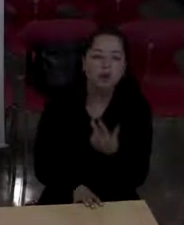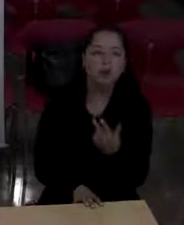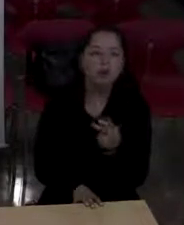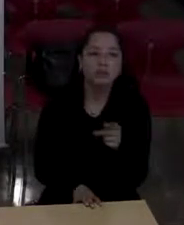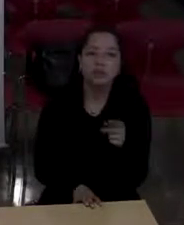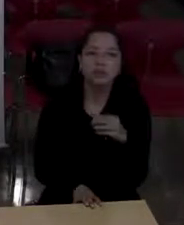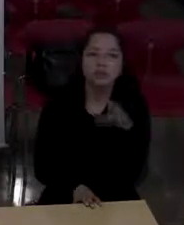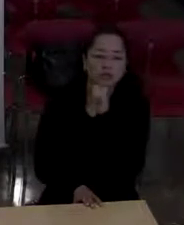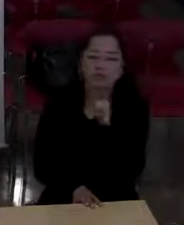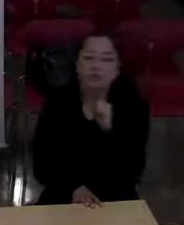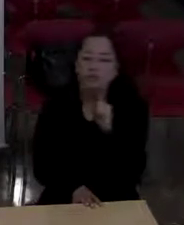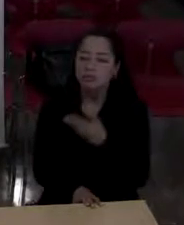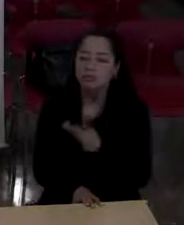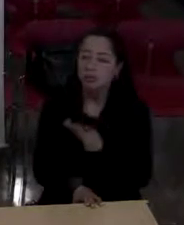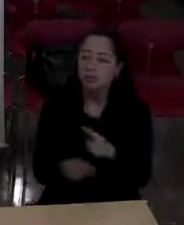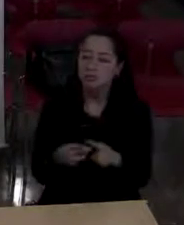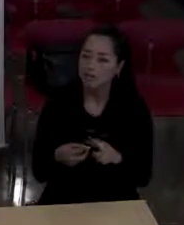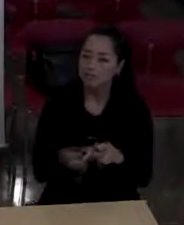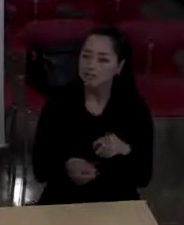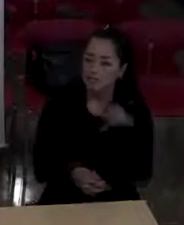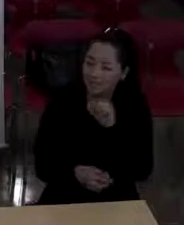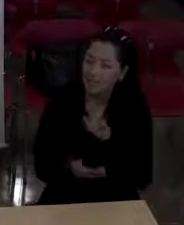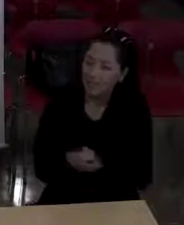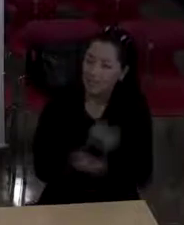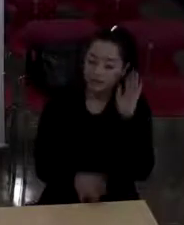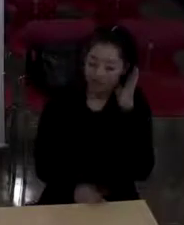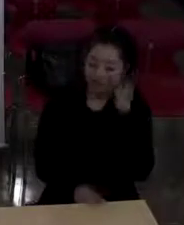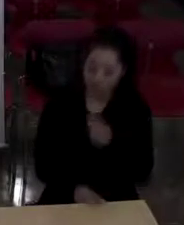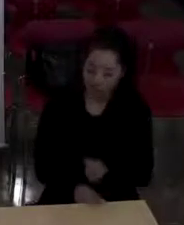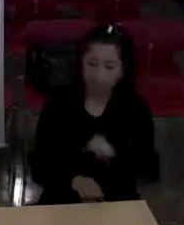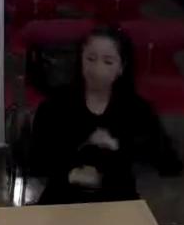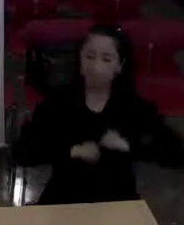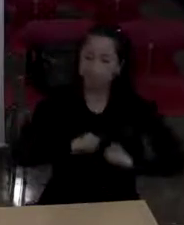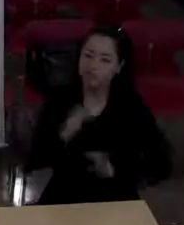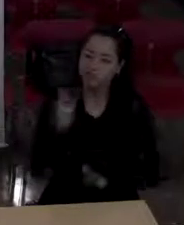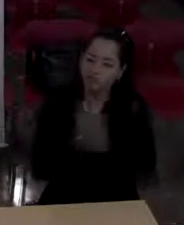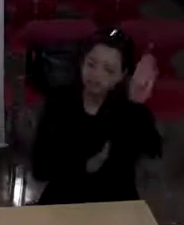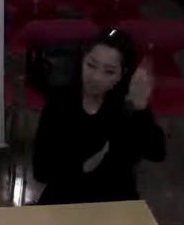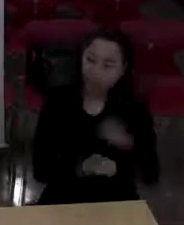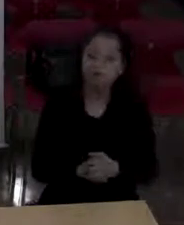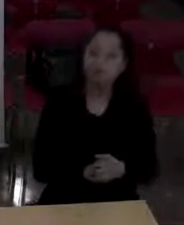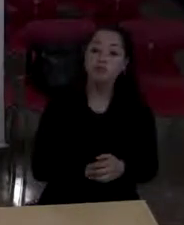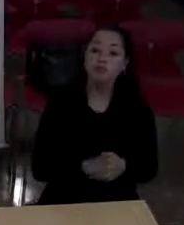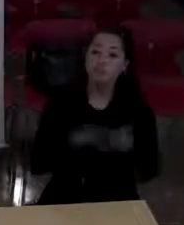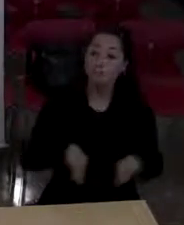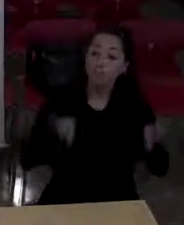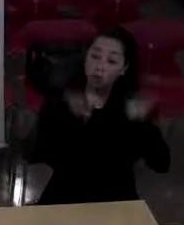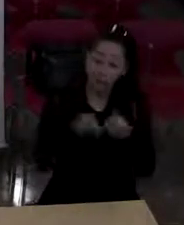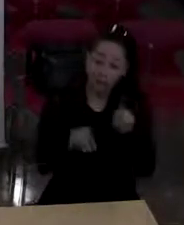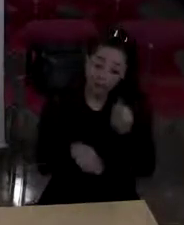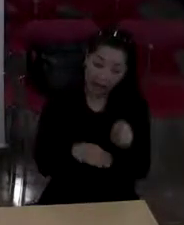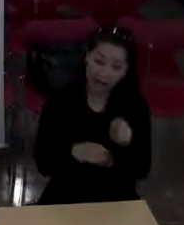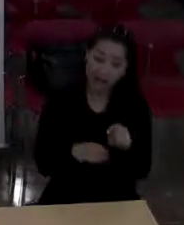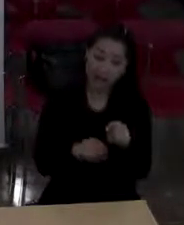español, cómo a partir de esto se empieza a trabajar sobre etapas del desarrollo auditivo, que